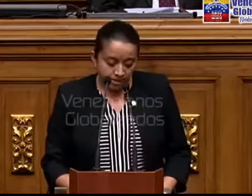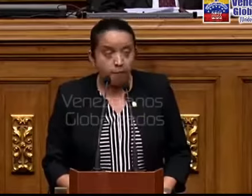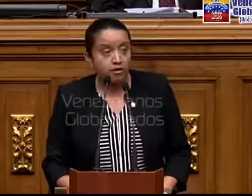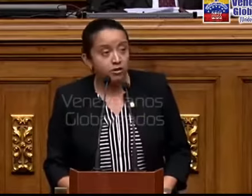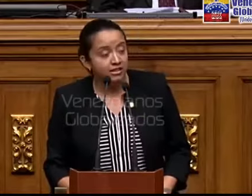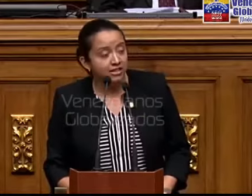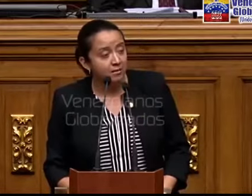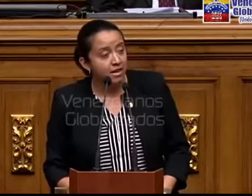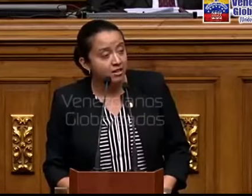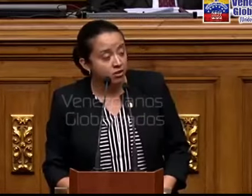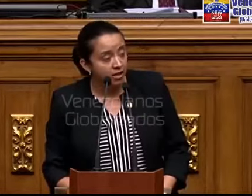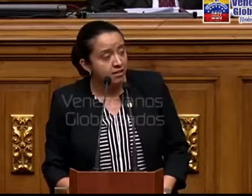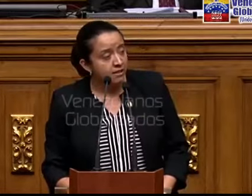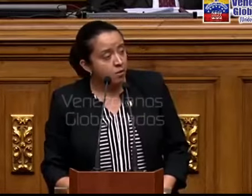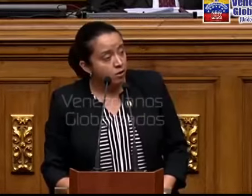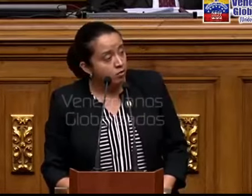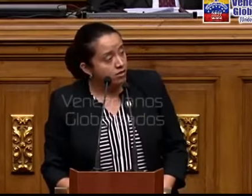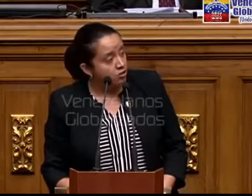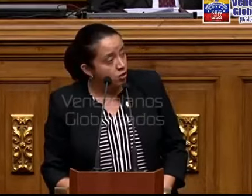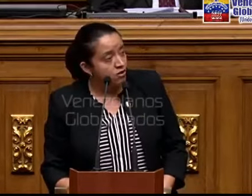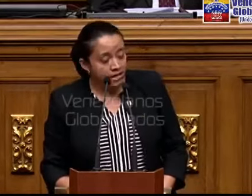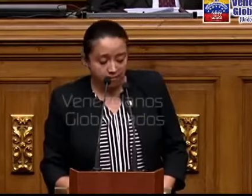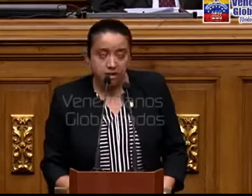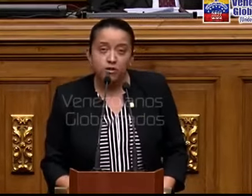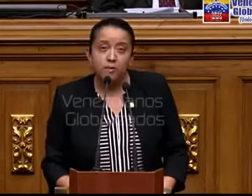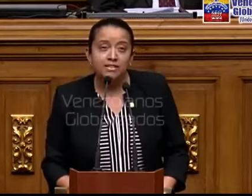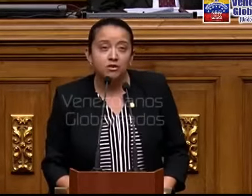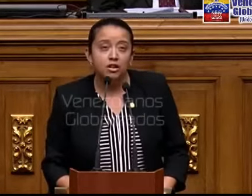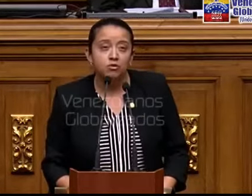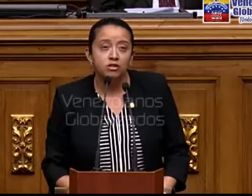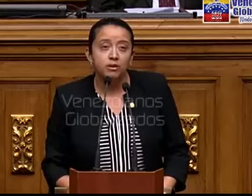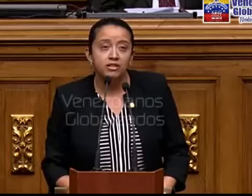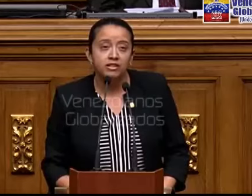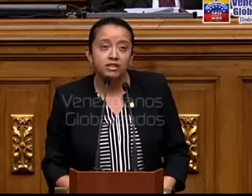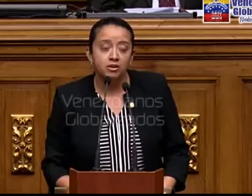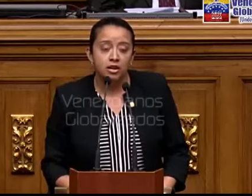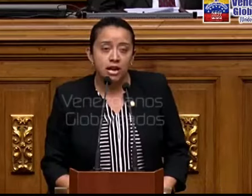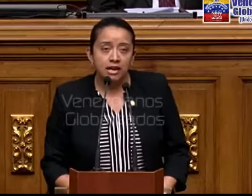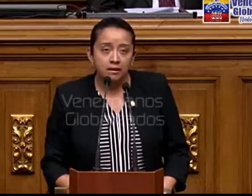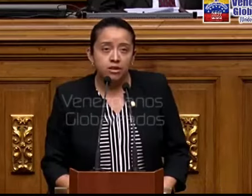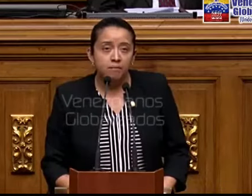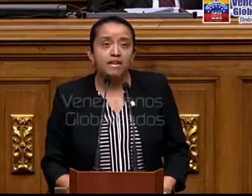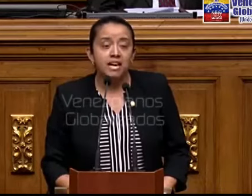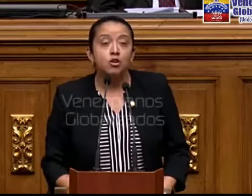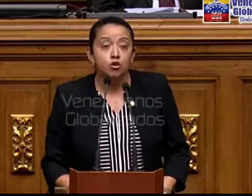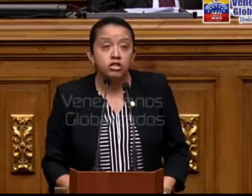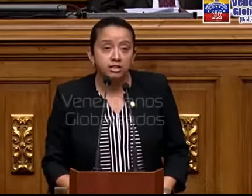Y es por eso que esta Asamblea Nacional, luego de una sesión el miércoles pasado en la Comisión de Política Interior, creemos que el país escuche,